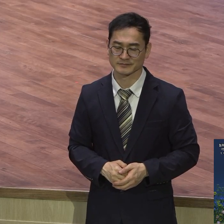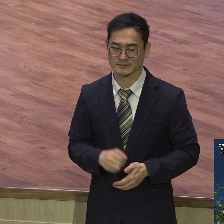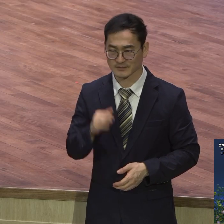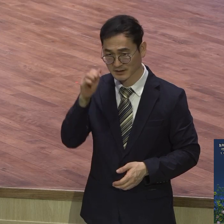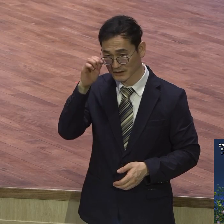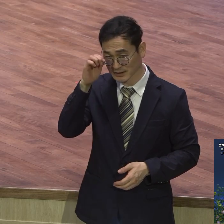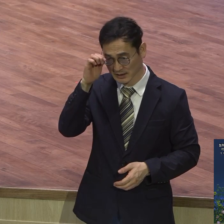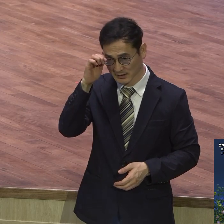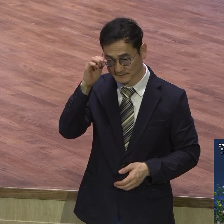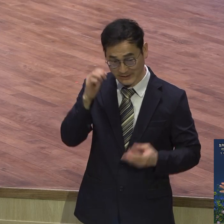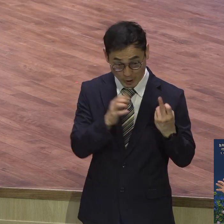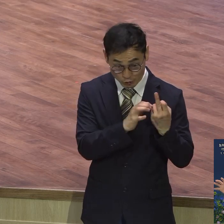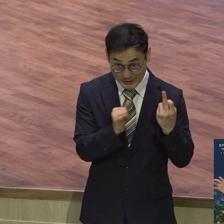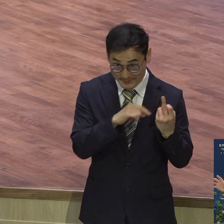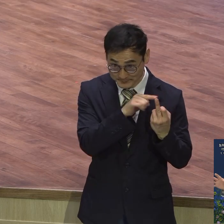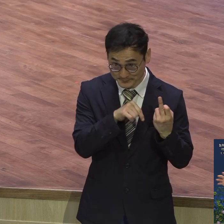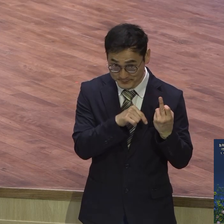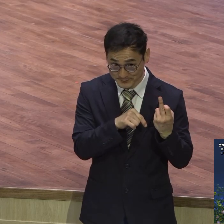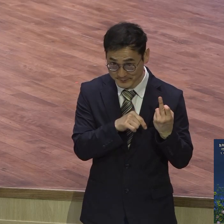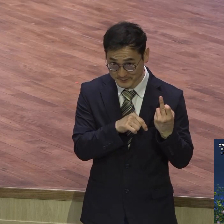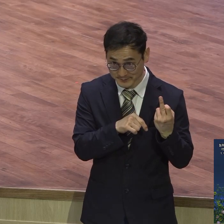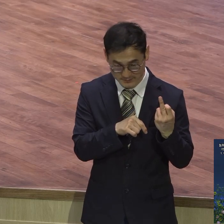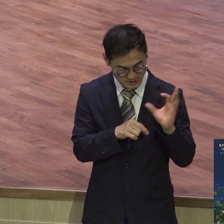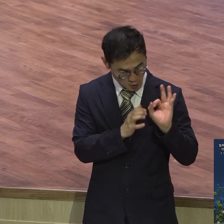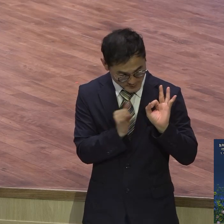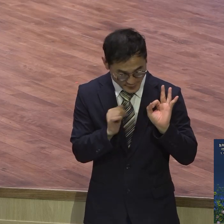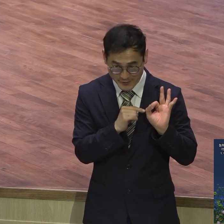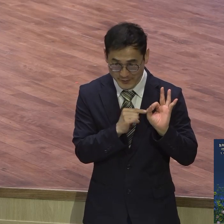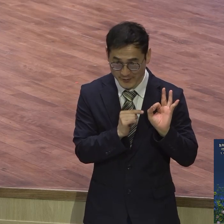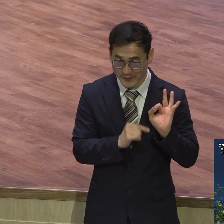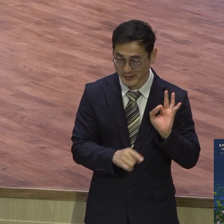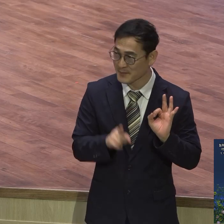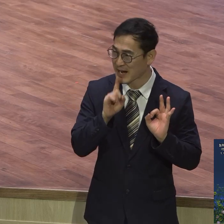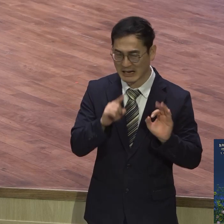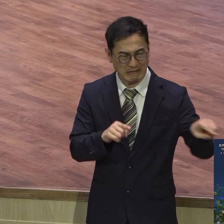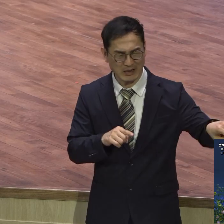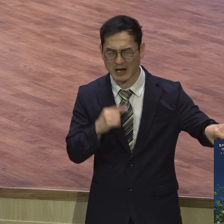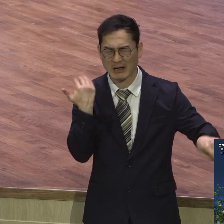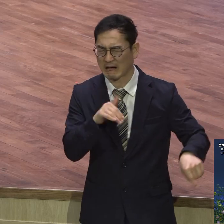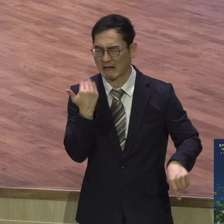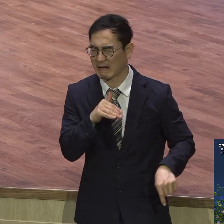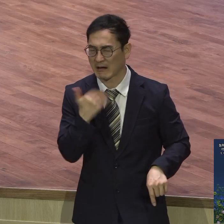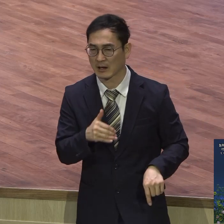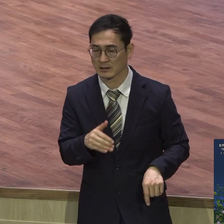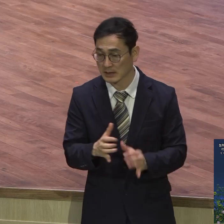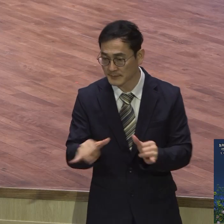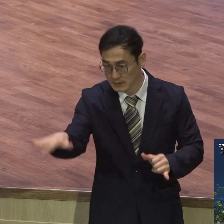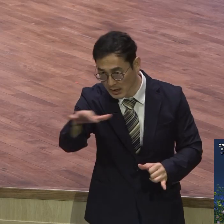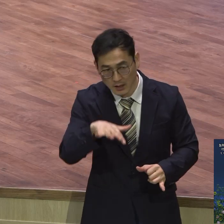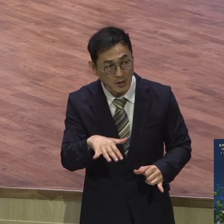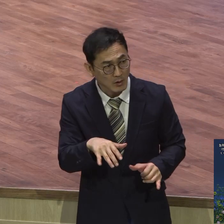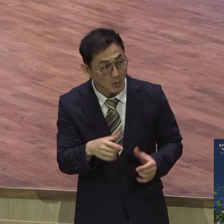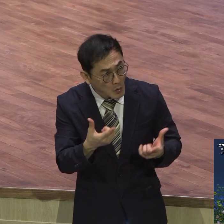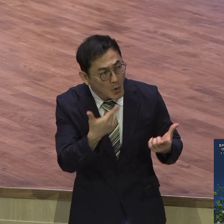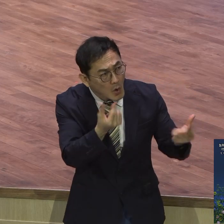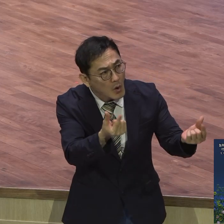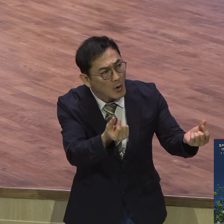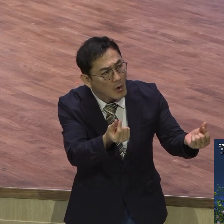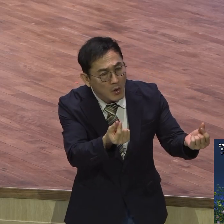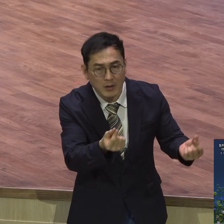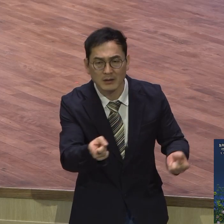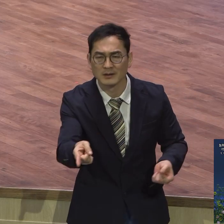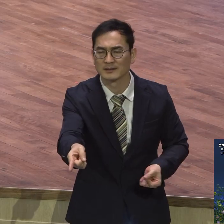이스라엘 삶의 영향을 확 미쳐버려요. 영향을 다 미쳐버려요. 그래서 민속 14장 1절로 13절로